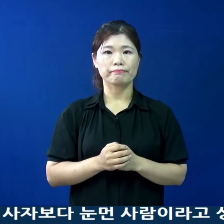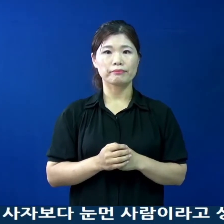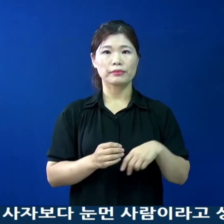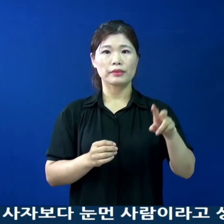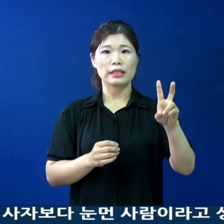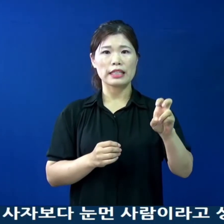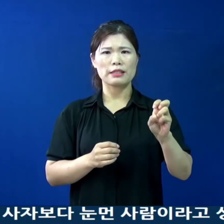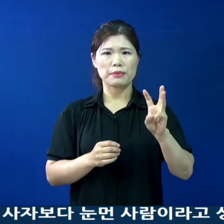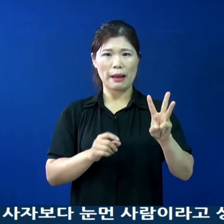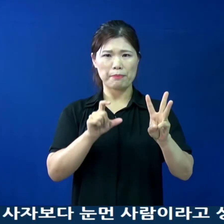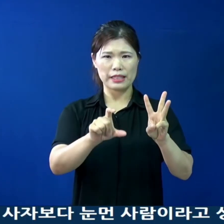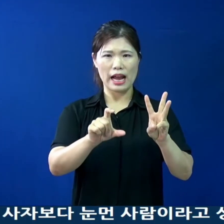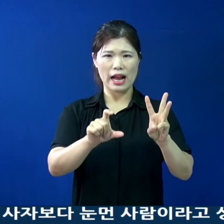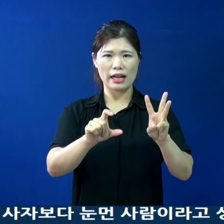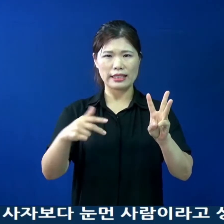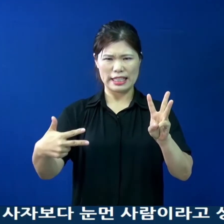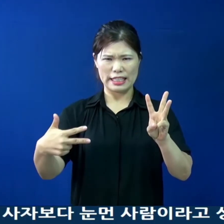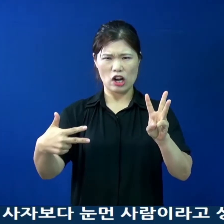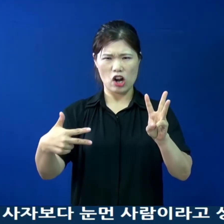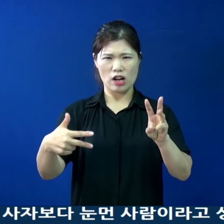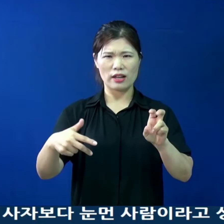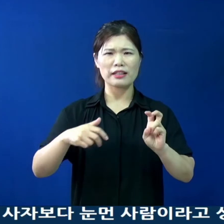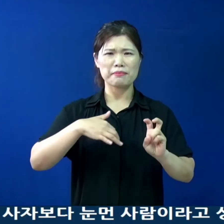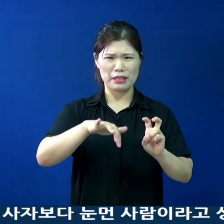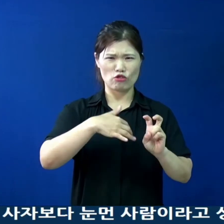민수기 23장 7절 말씀을 보겠습니다.